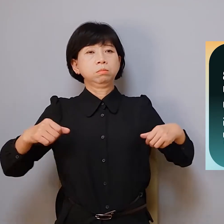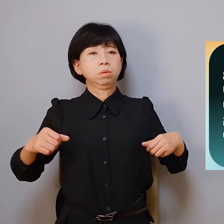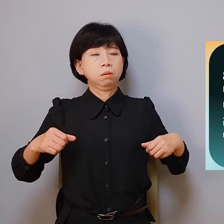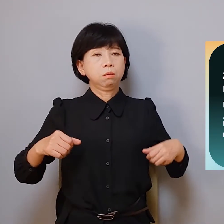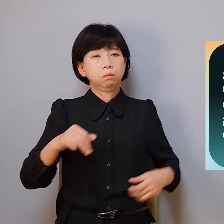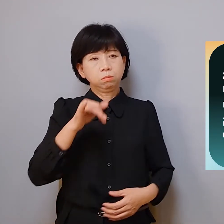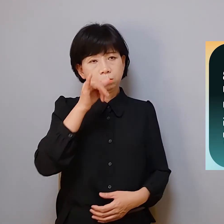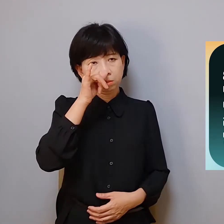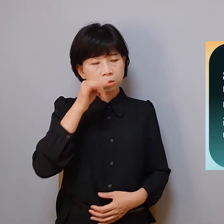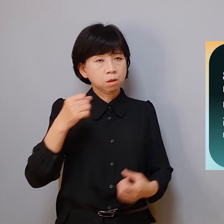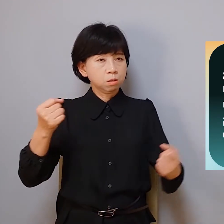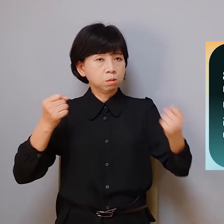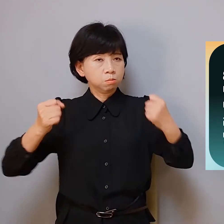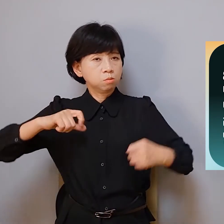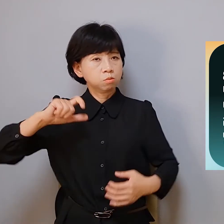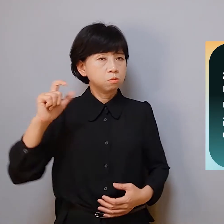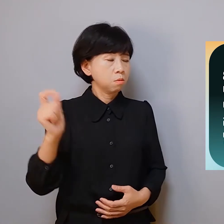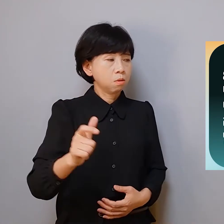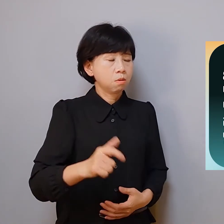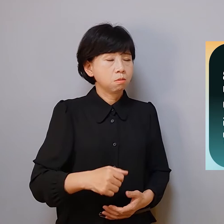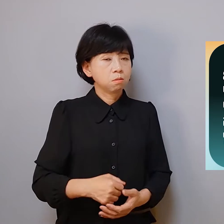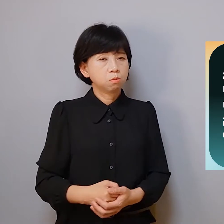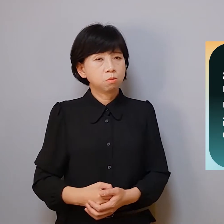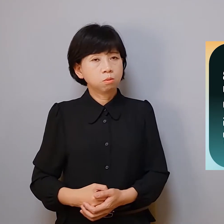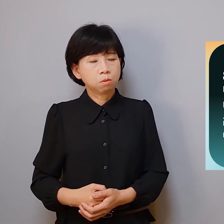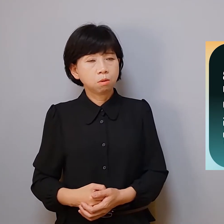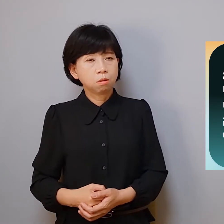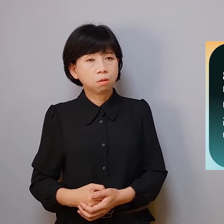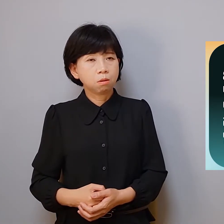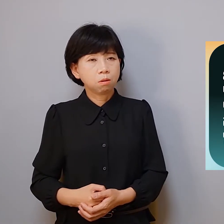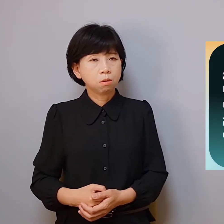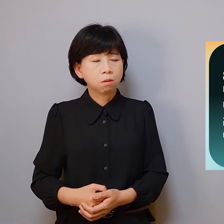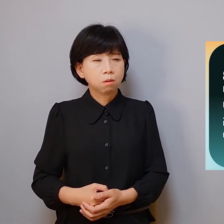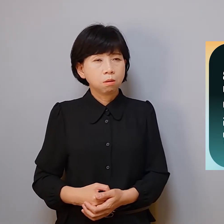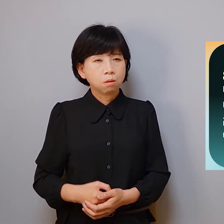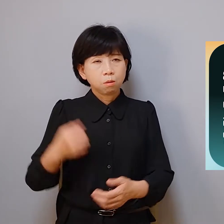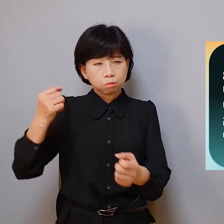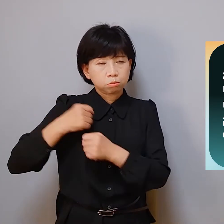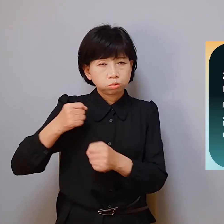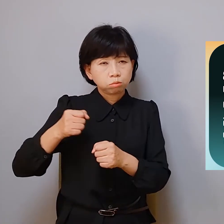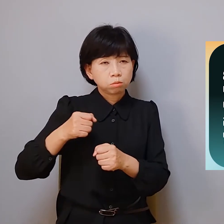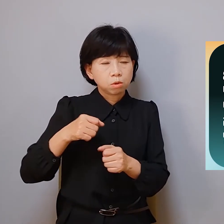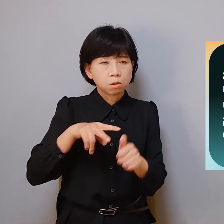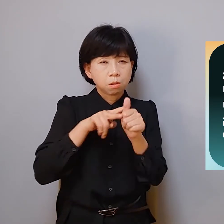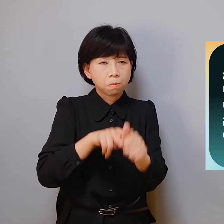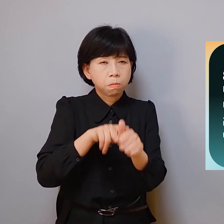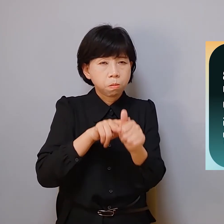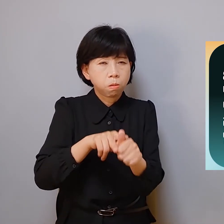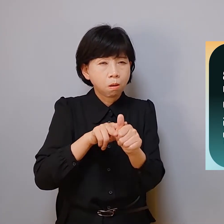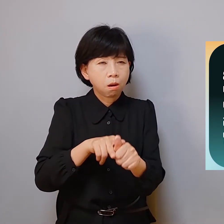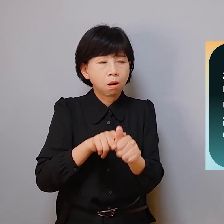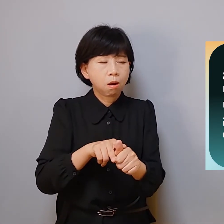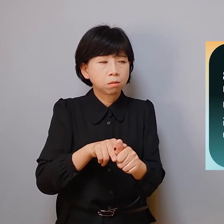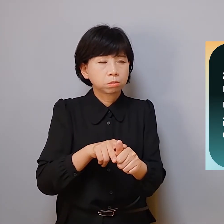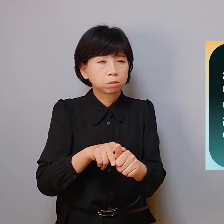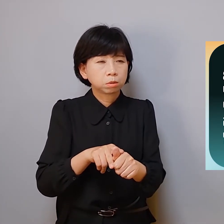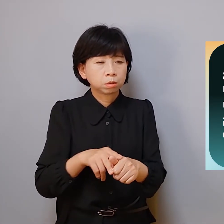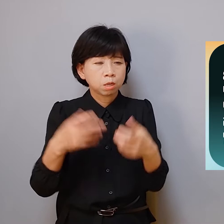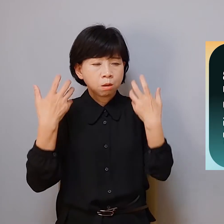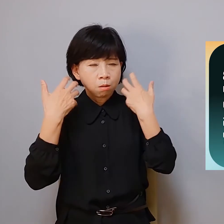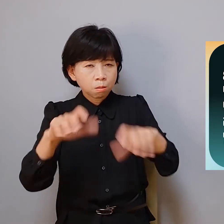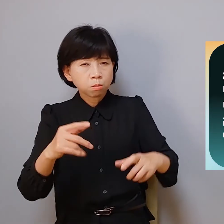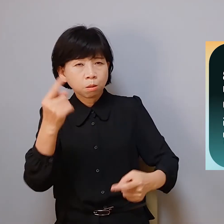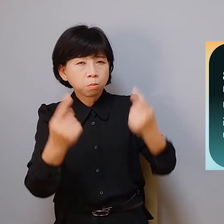기세가 등등하다는 거예요. 그들의 군마는 표범보다 빠르고 저녁 이리보다 사나우며 그들의 마병은 먼 곳에서부터